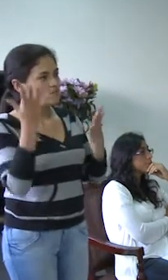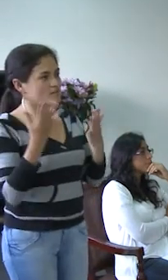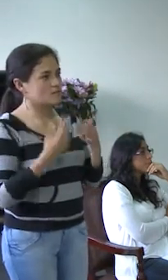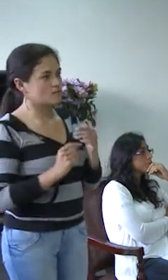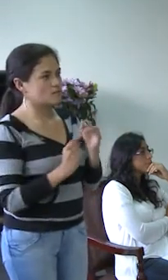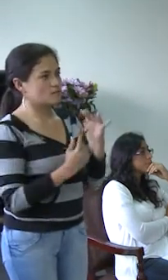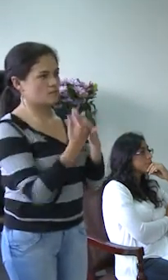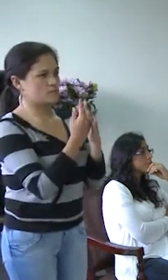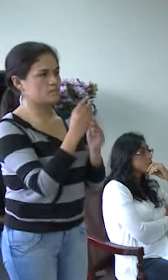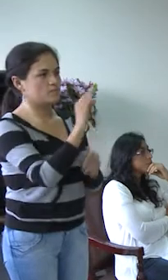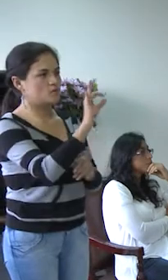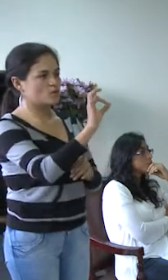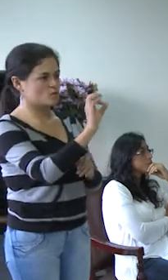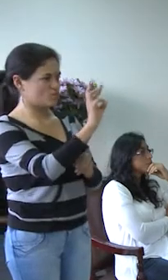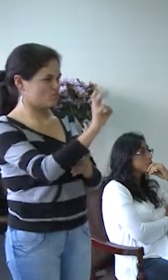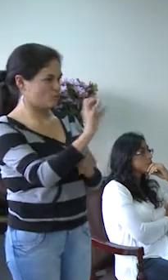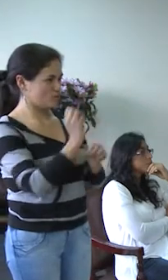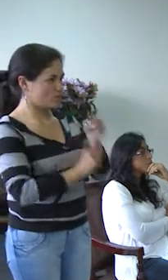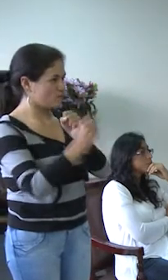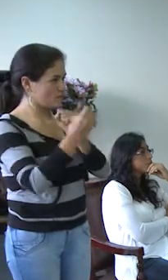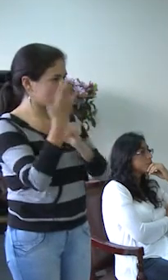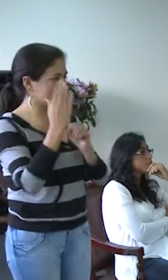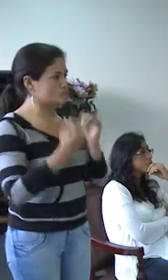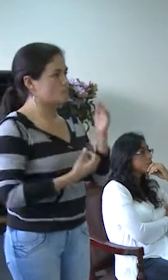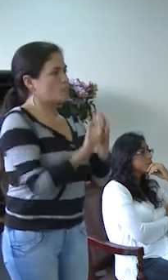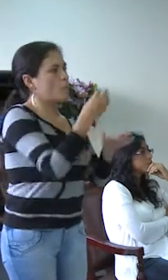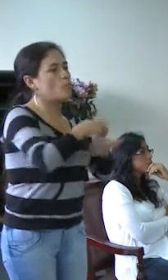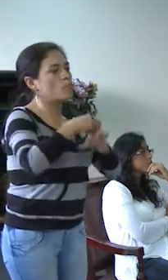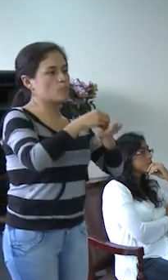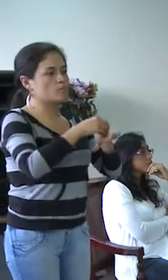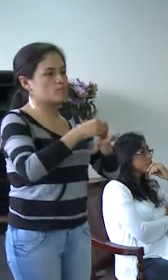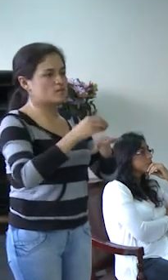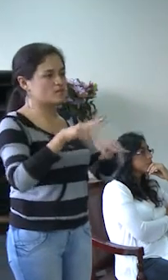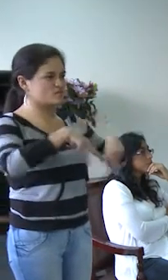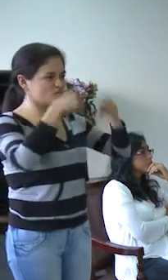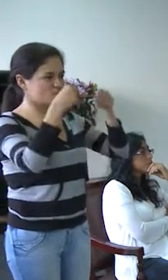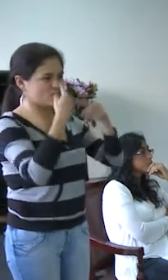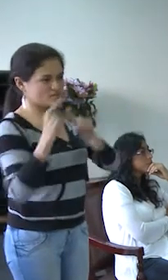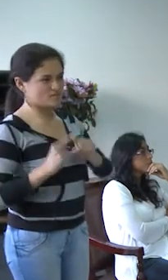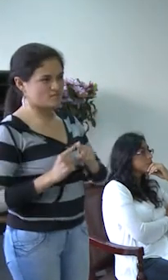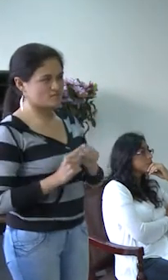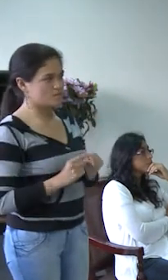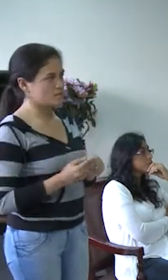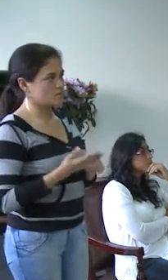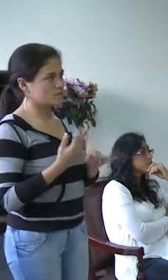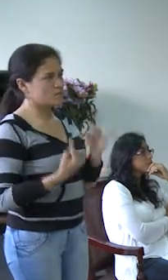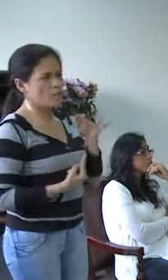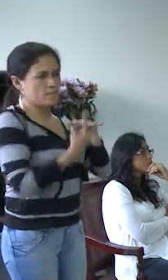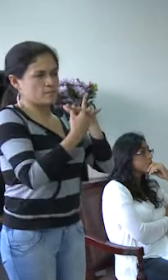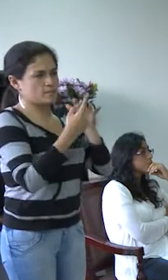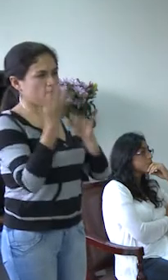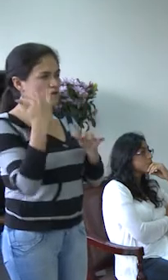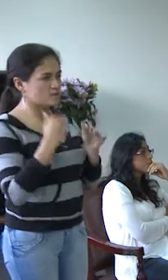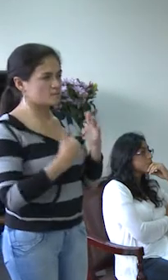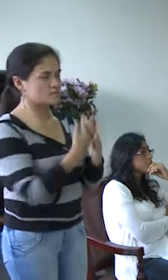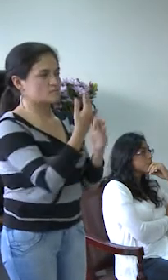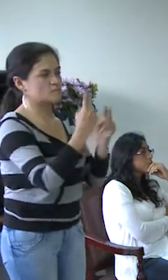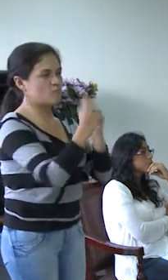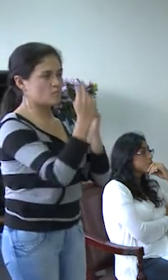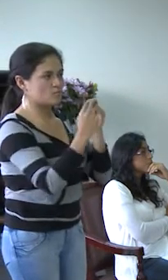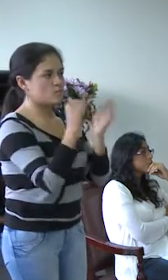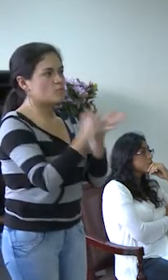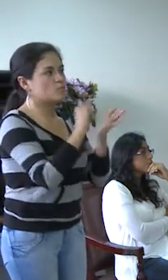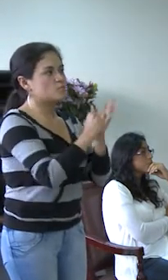Empezando la década de los 80, cuando había el auge de los movimientos sociales, el comienzo, no, pero sí auge de los movimientos sociales, los